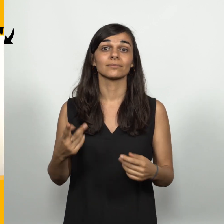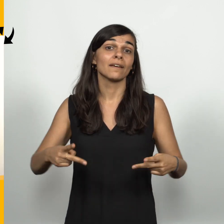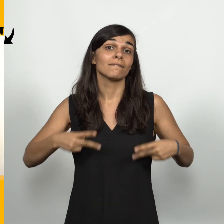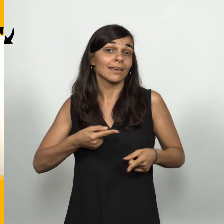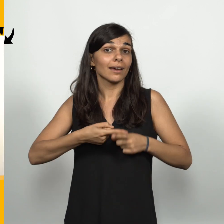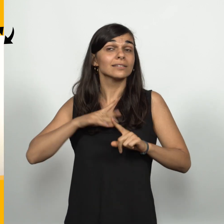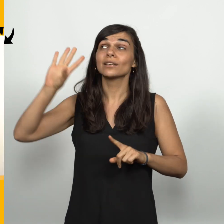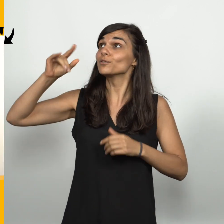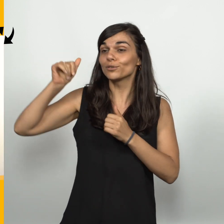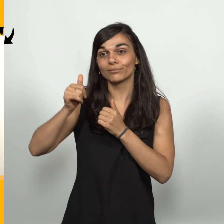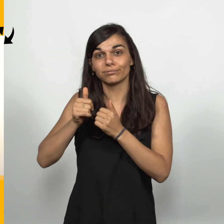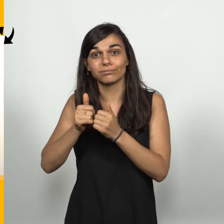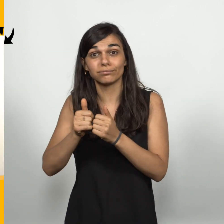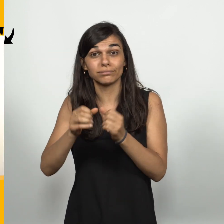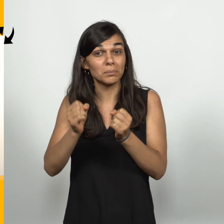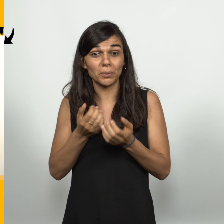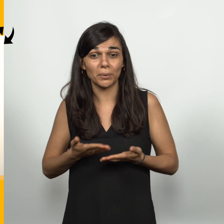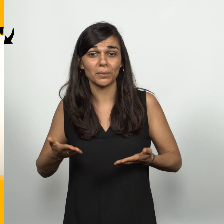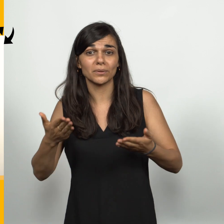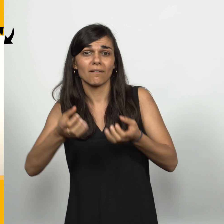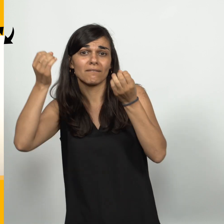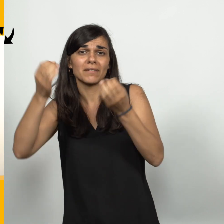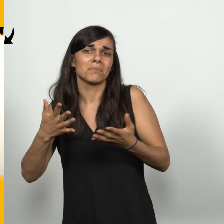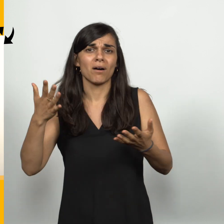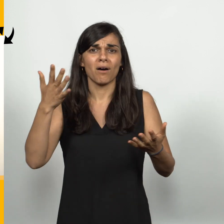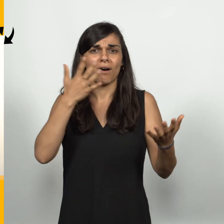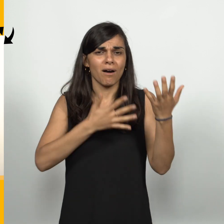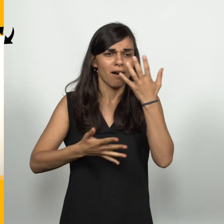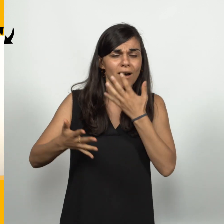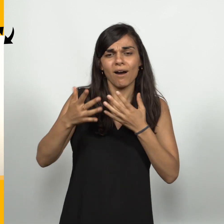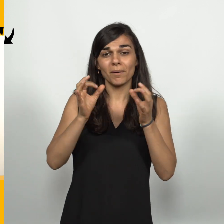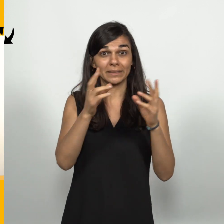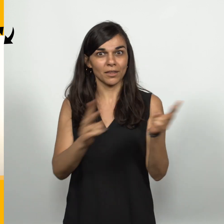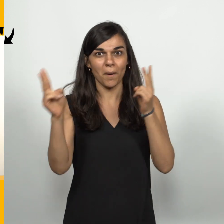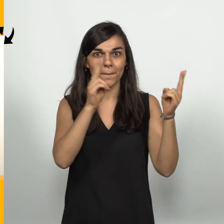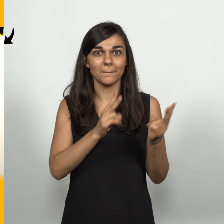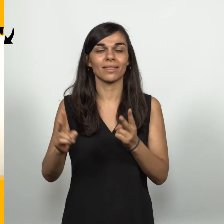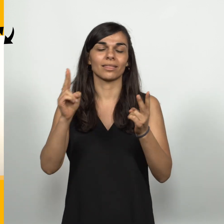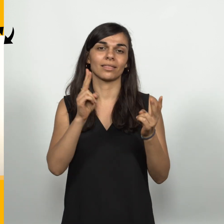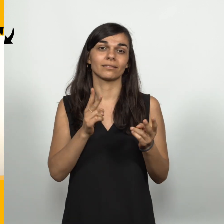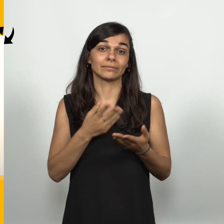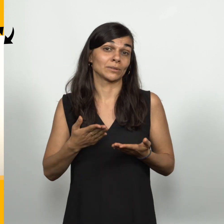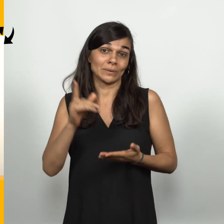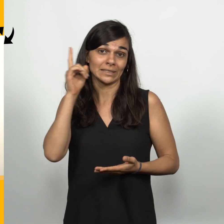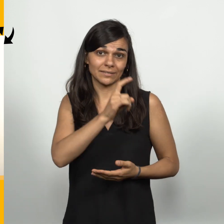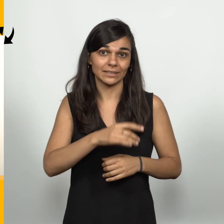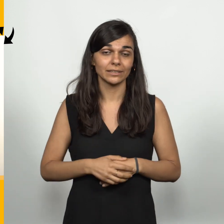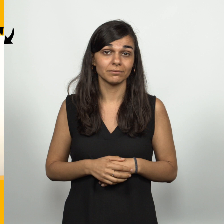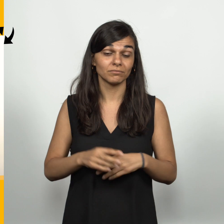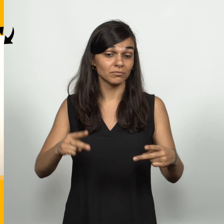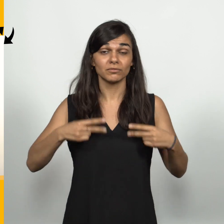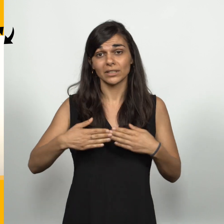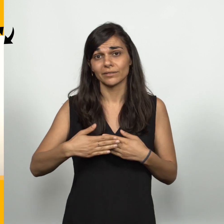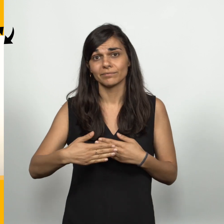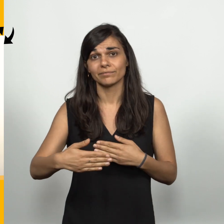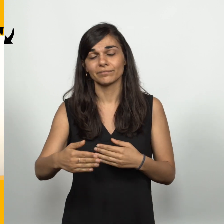Dans notre marche avec Dieu, nous pouvons être amenés à vivre des tempêtes. Je veux dire des événements ou des situations difficiles. Et cela dans différentes